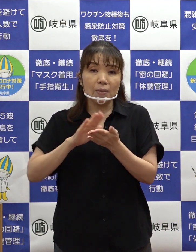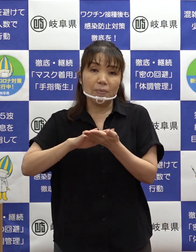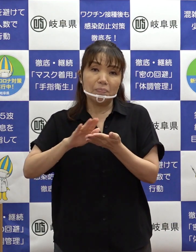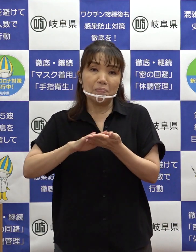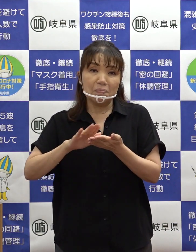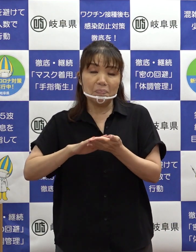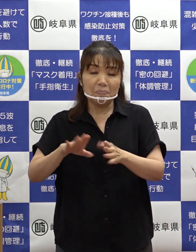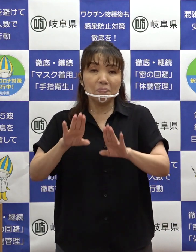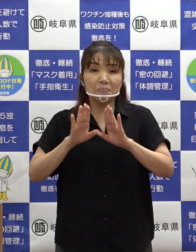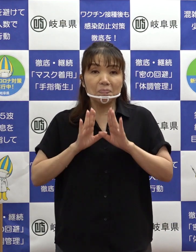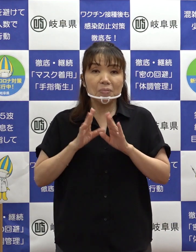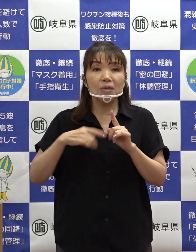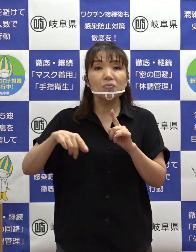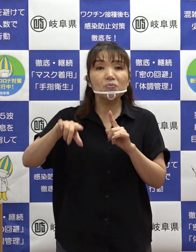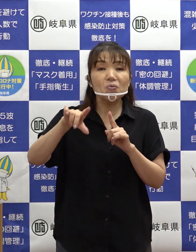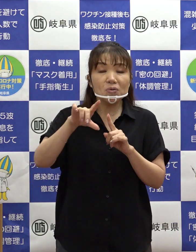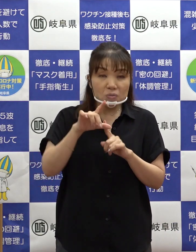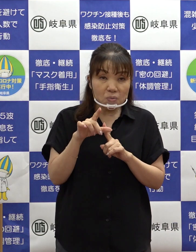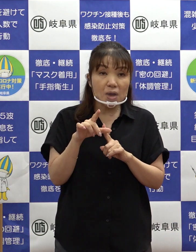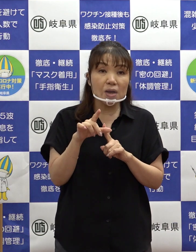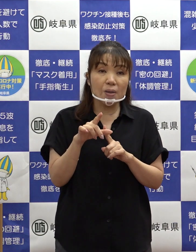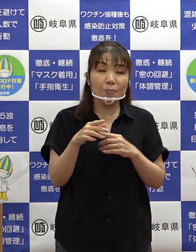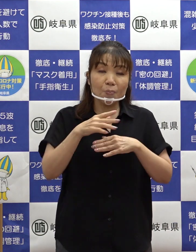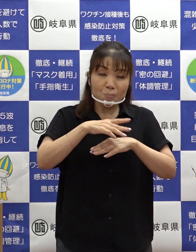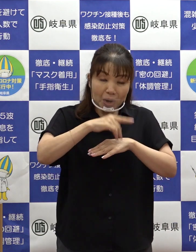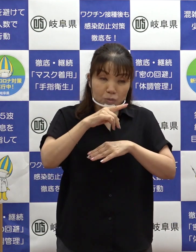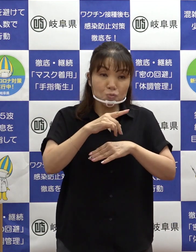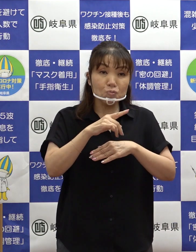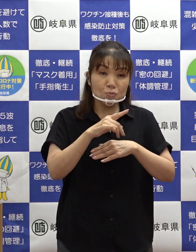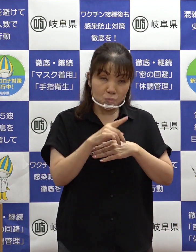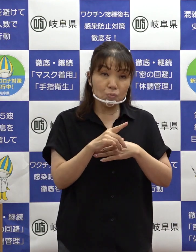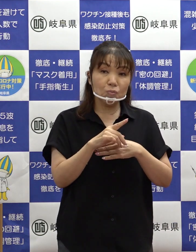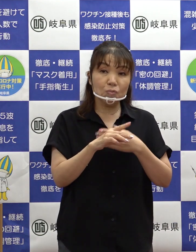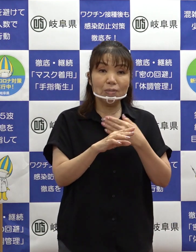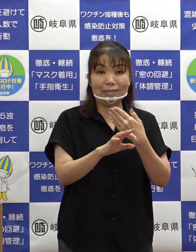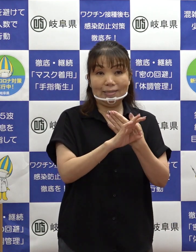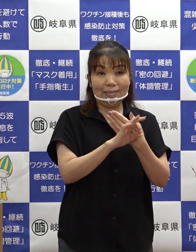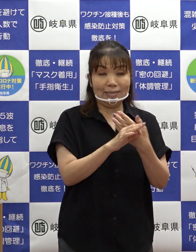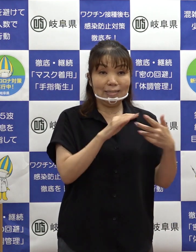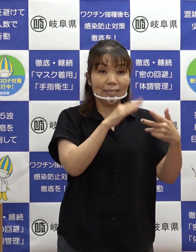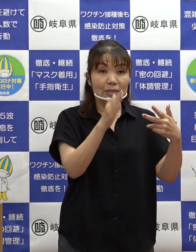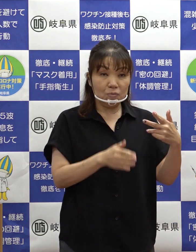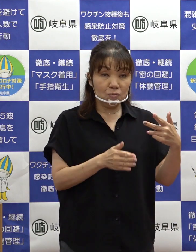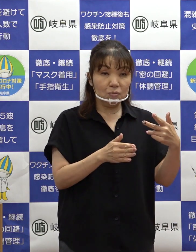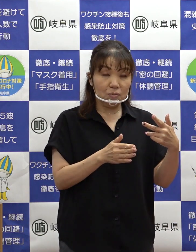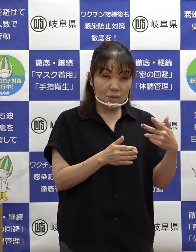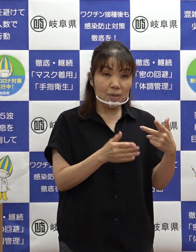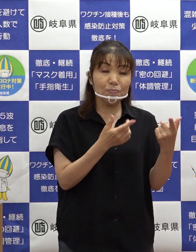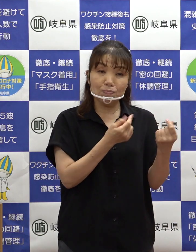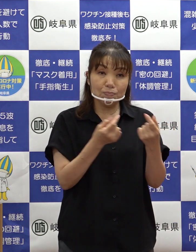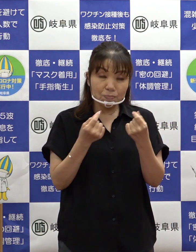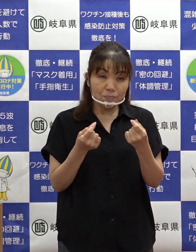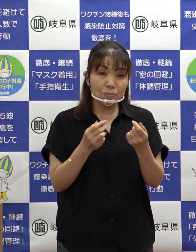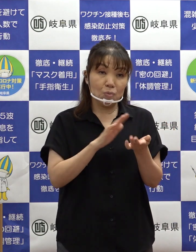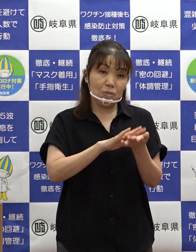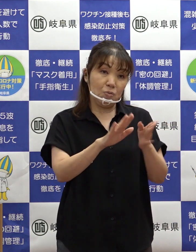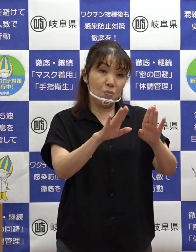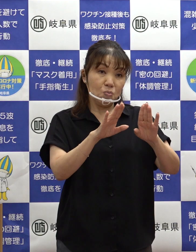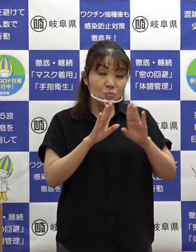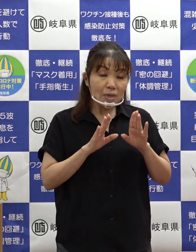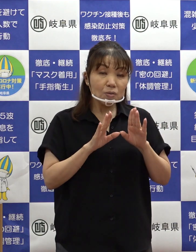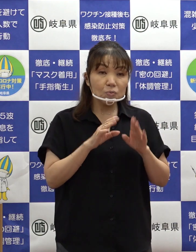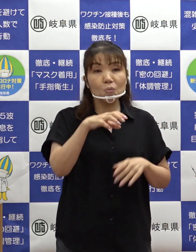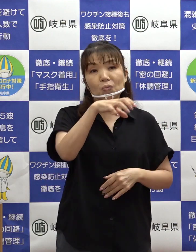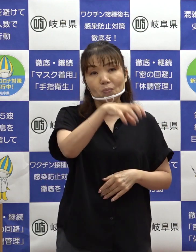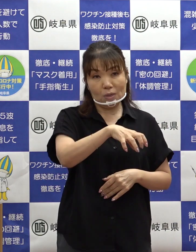感染源になるよりはですね、そういったところで一旦一定の治療を受けるという、まあ、そういう場所として、まあ、活用